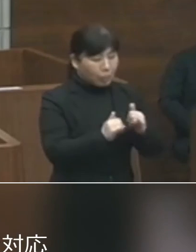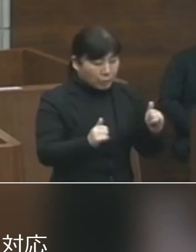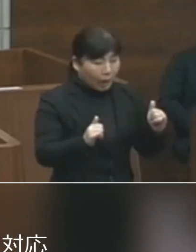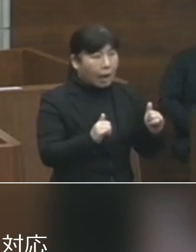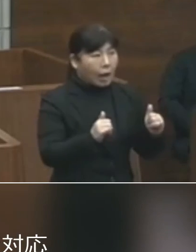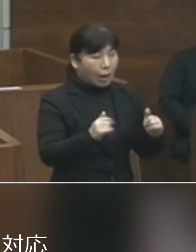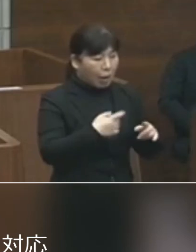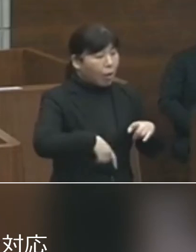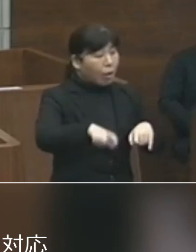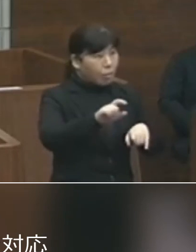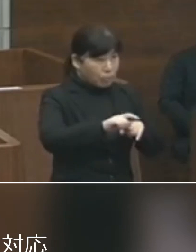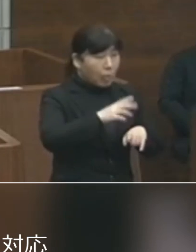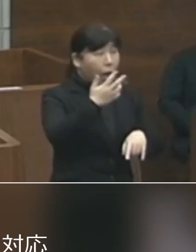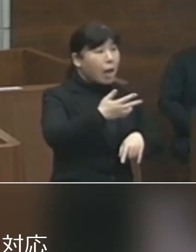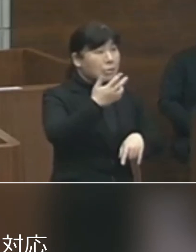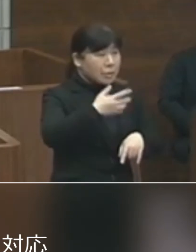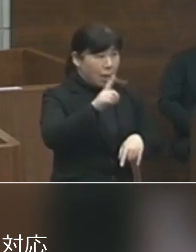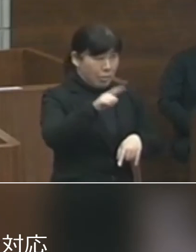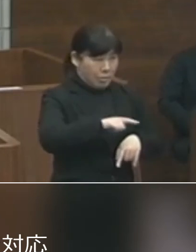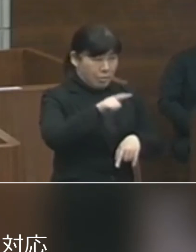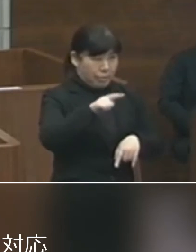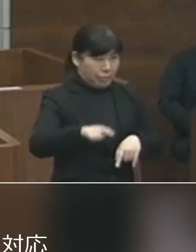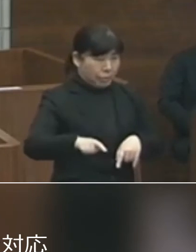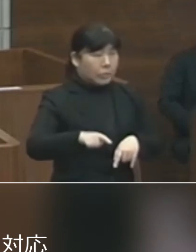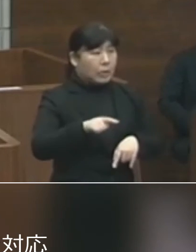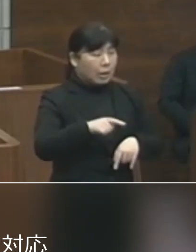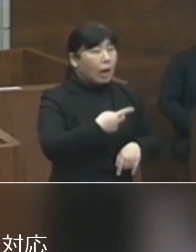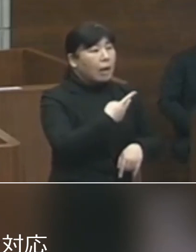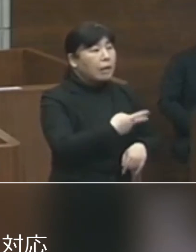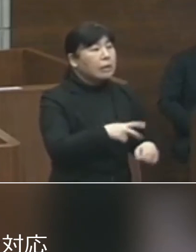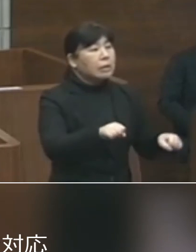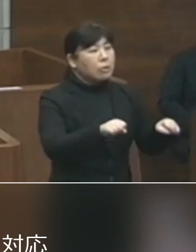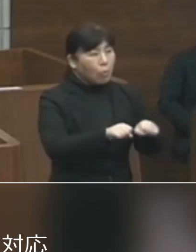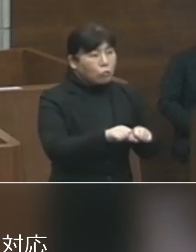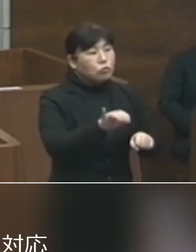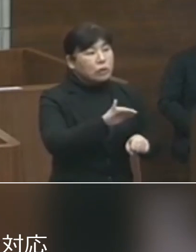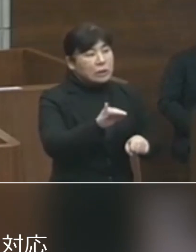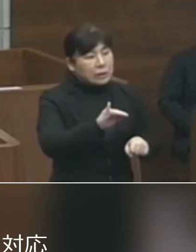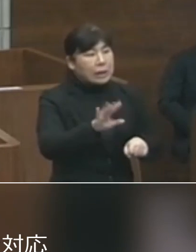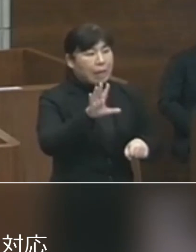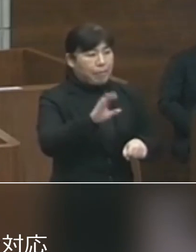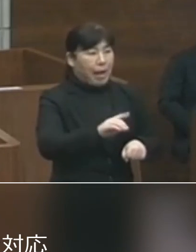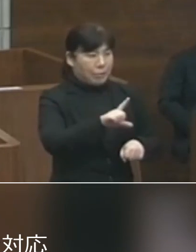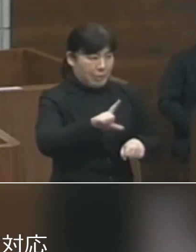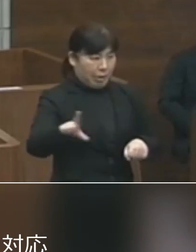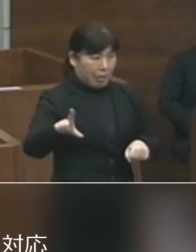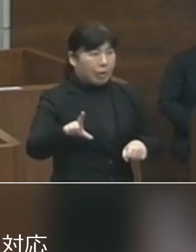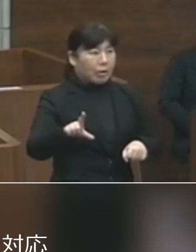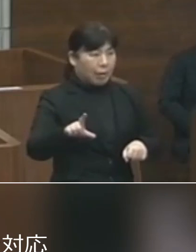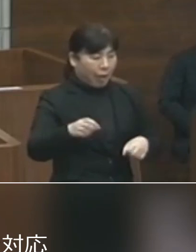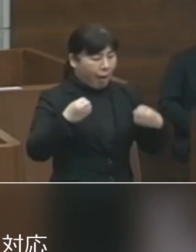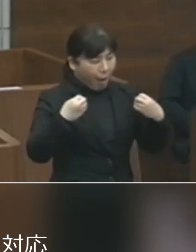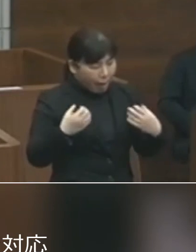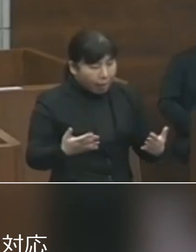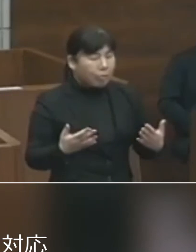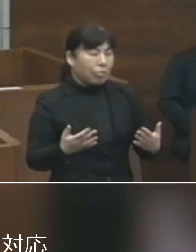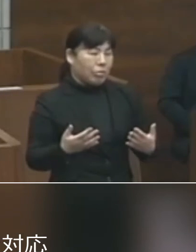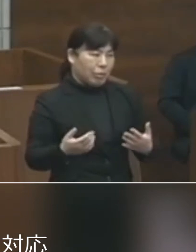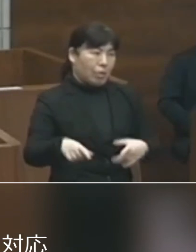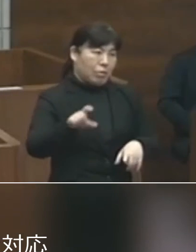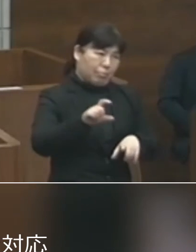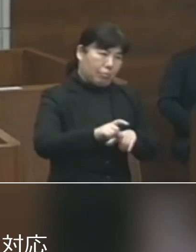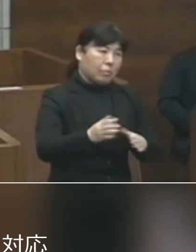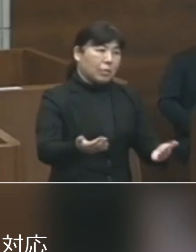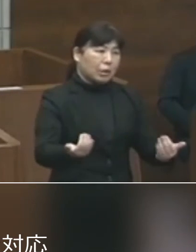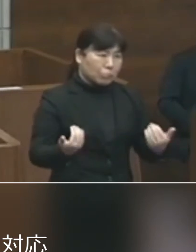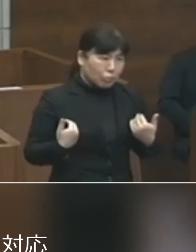医療費など約2億1200万円の負担増が見込まれております。これにつきましては、現在